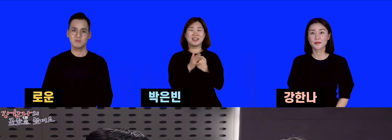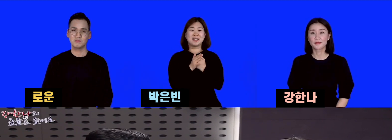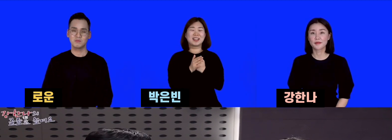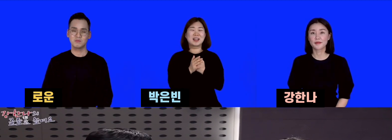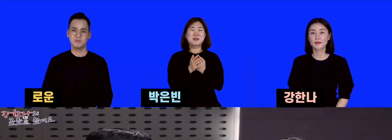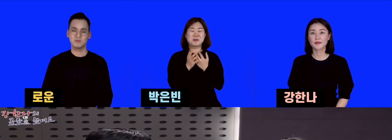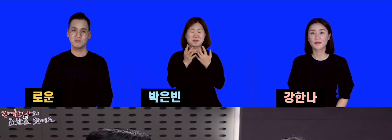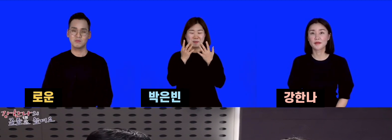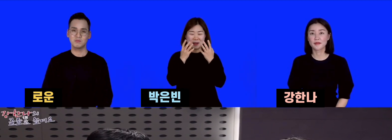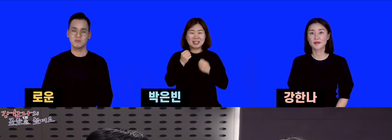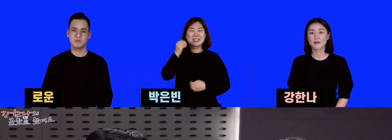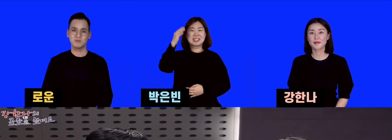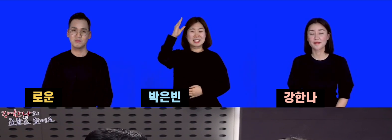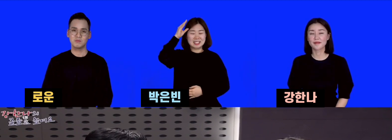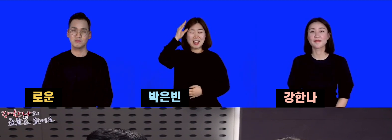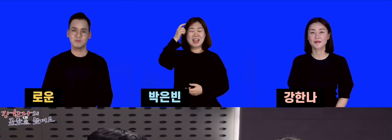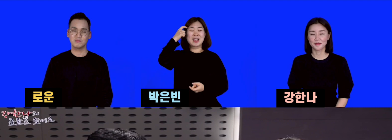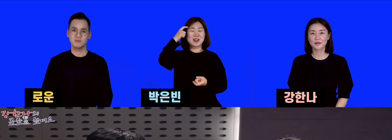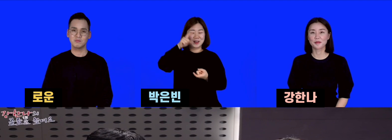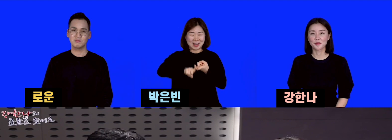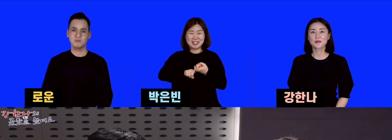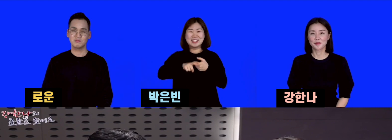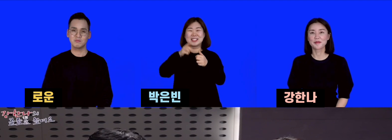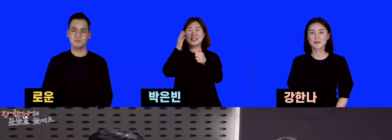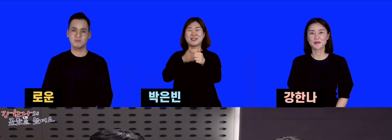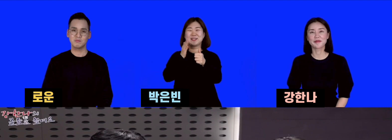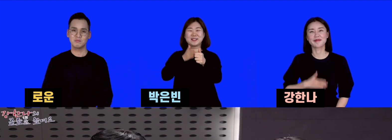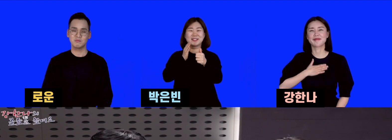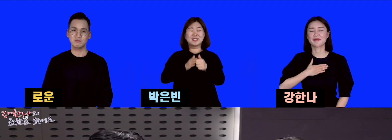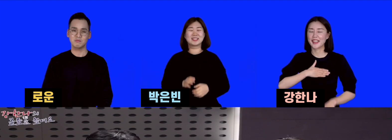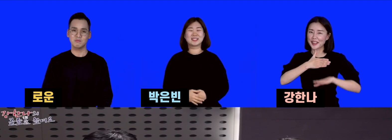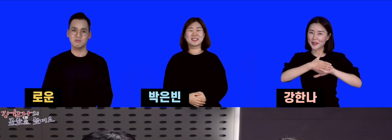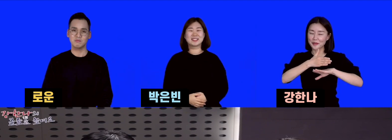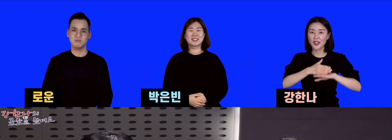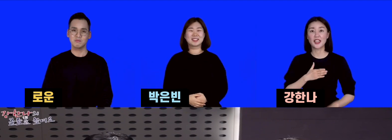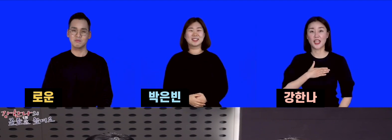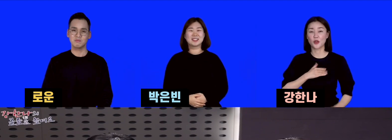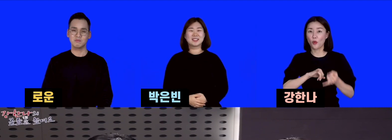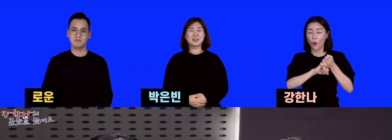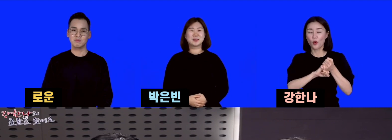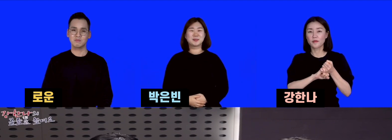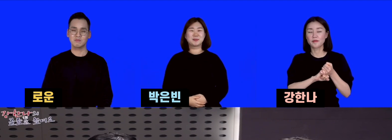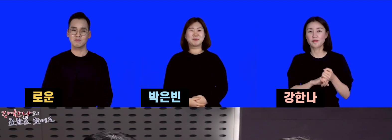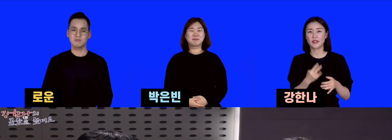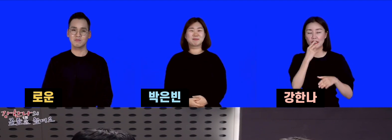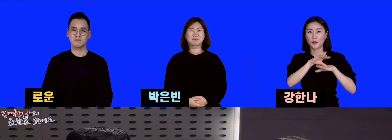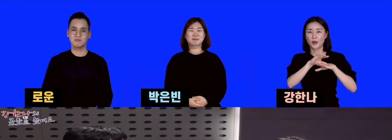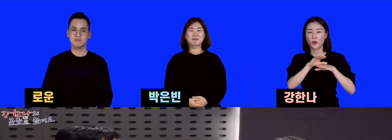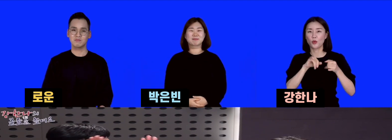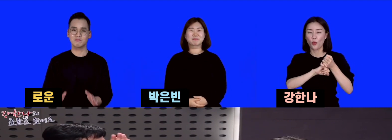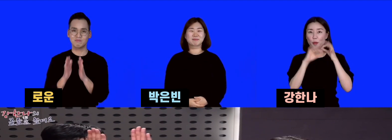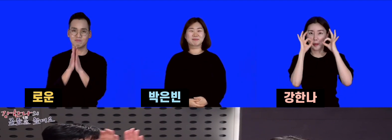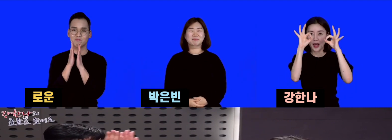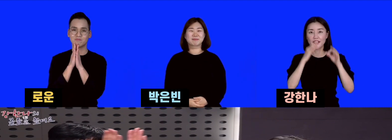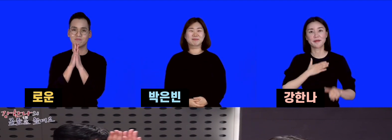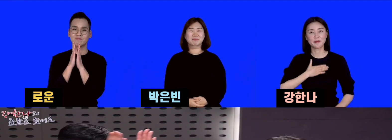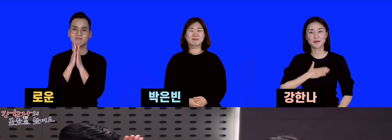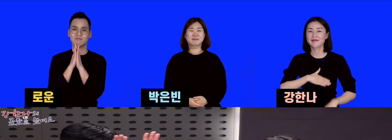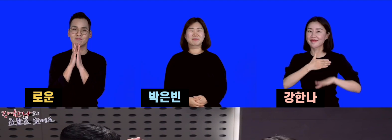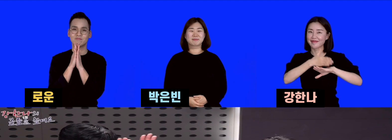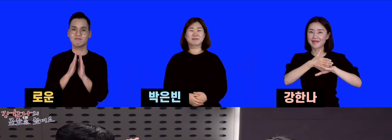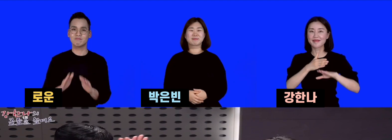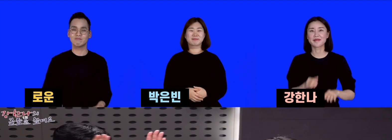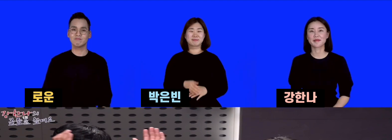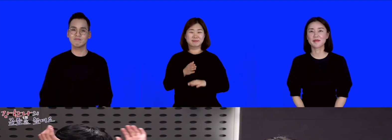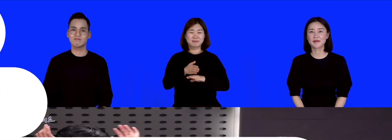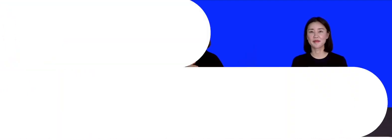많이 많이 많은 기대와 관심 부탁드립니다 감사합니다 저도 꼭 본방사수 하도록 하겠습니다